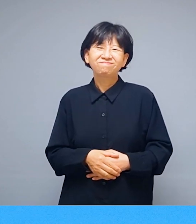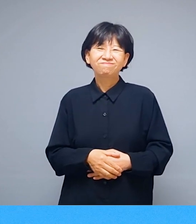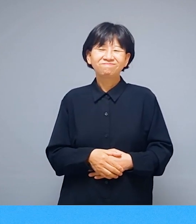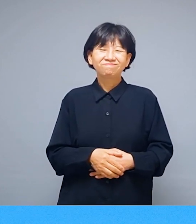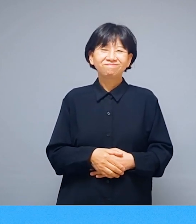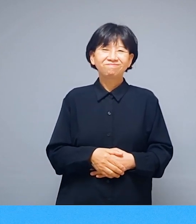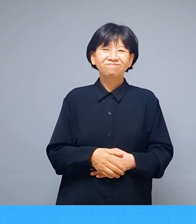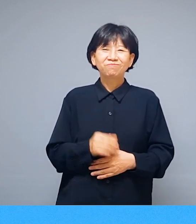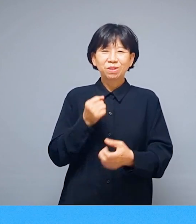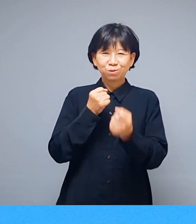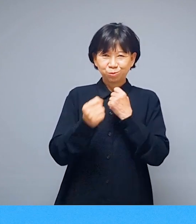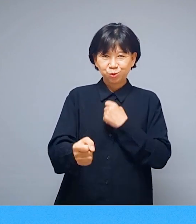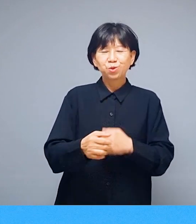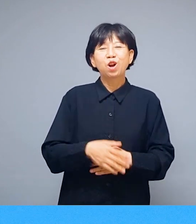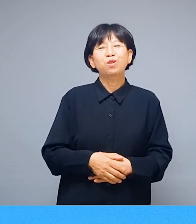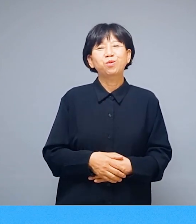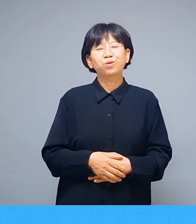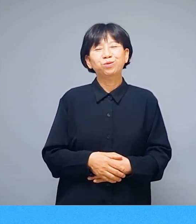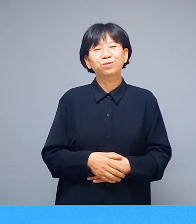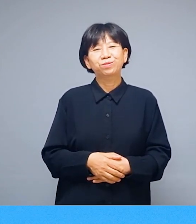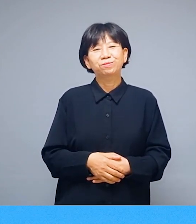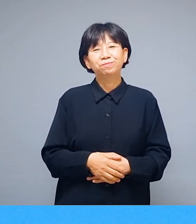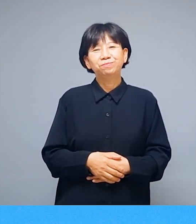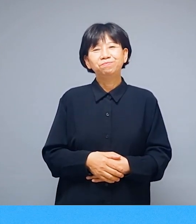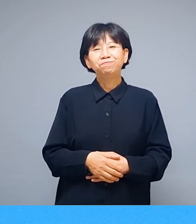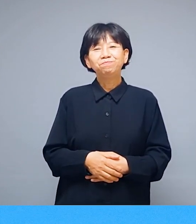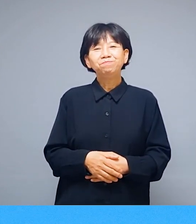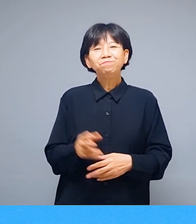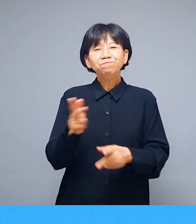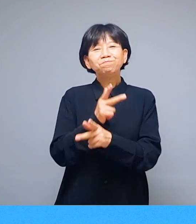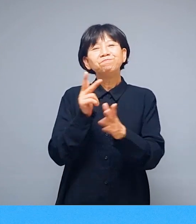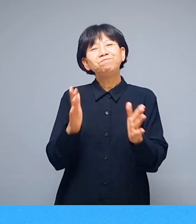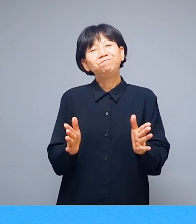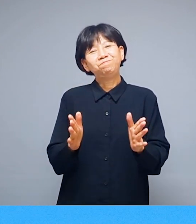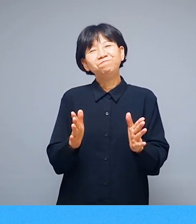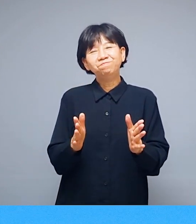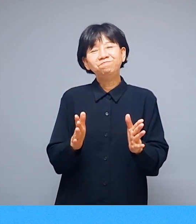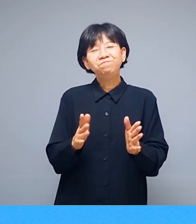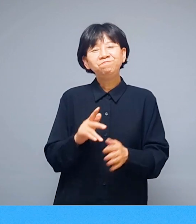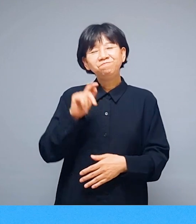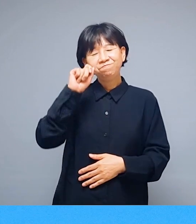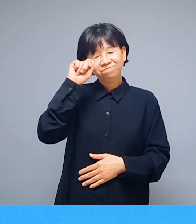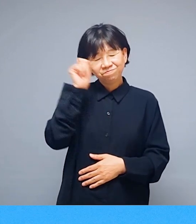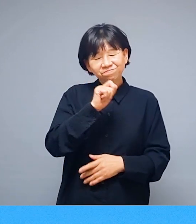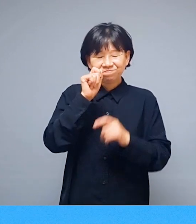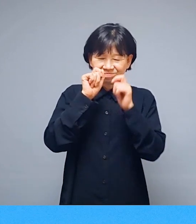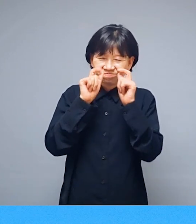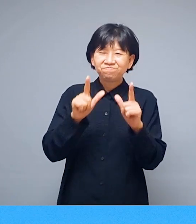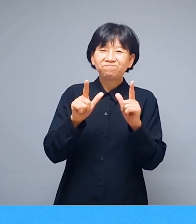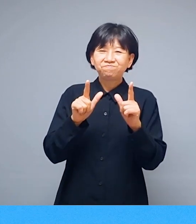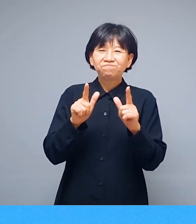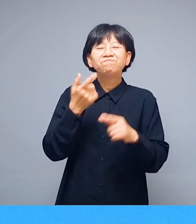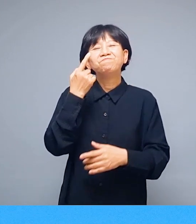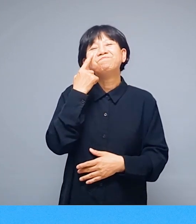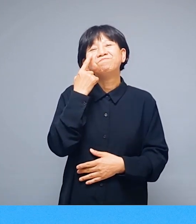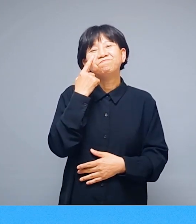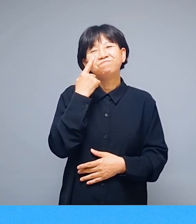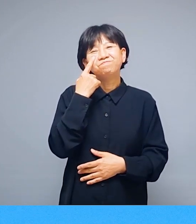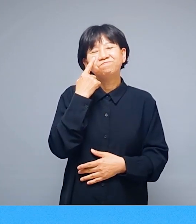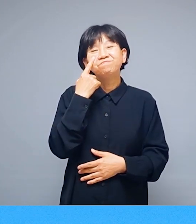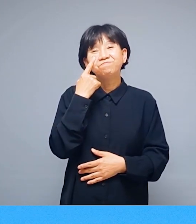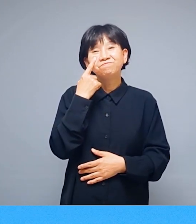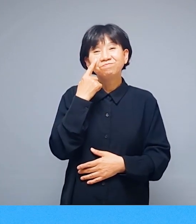없어요. 그럼에도 불구하고 한 주간 새벽을 한번 깨워보는 거죠. 여러분, 이게 불편할